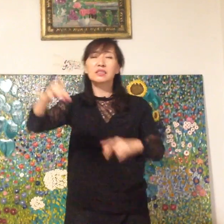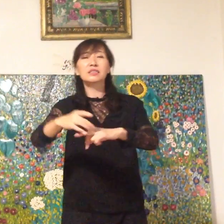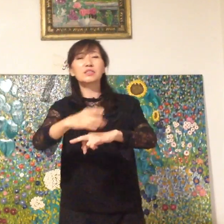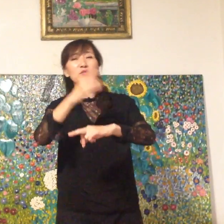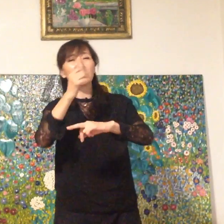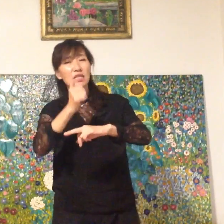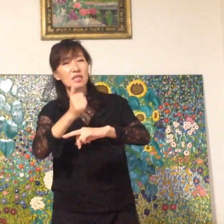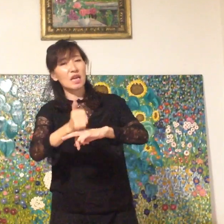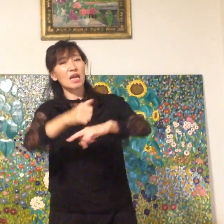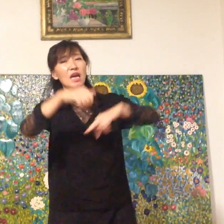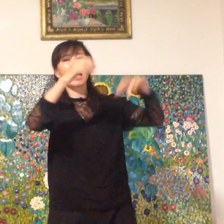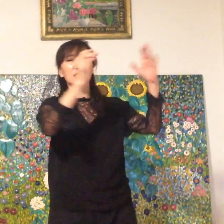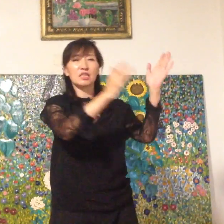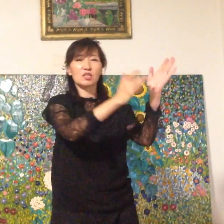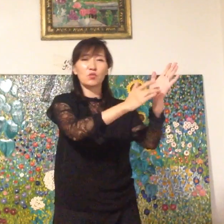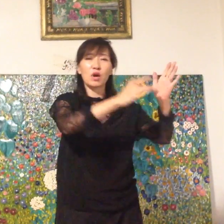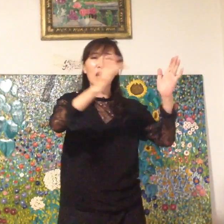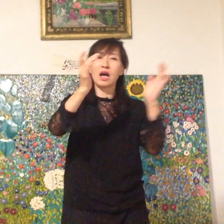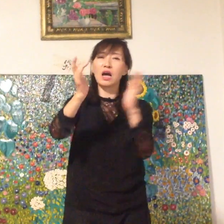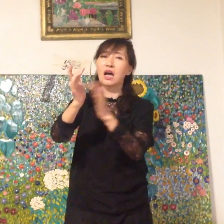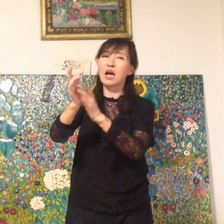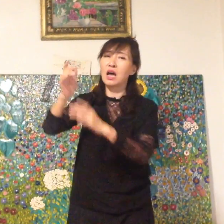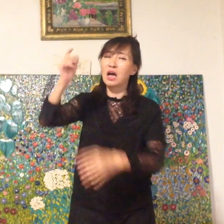위대하신 왕